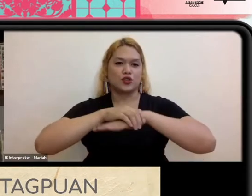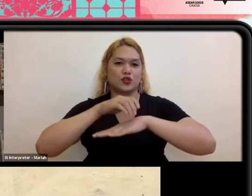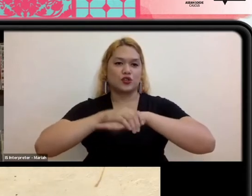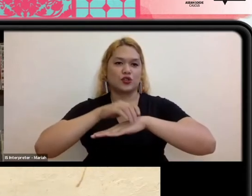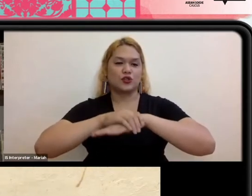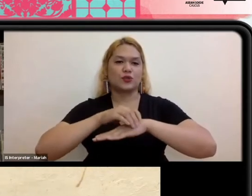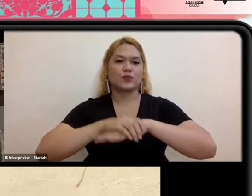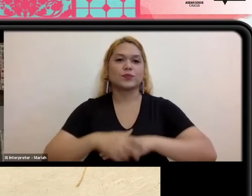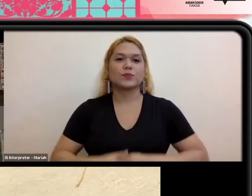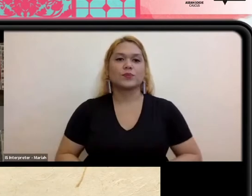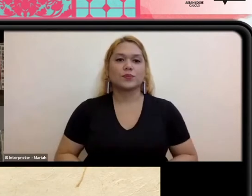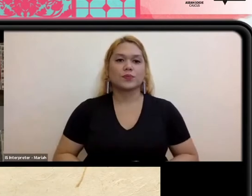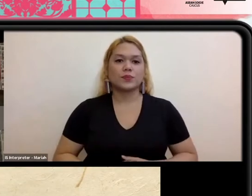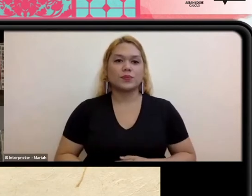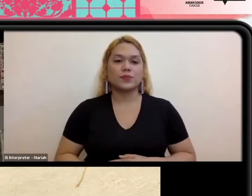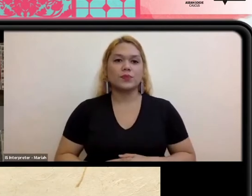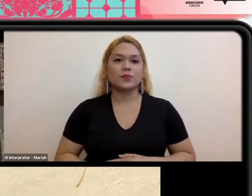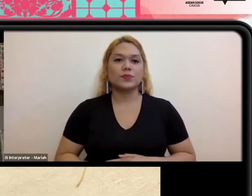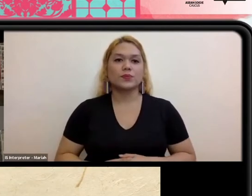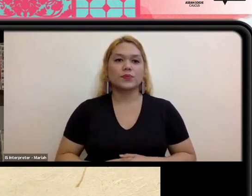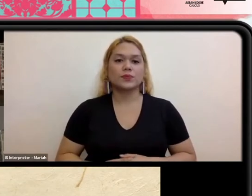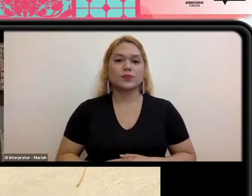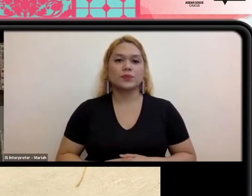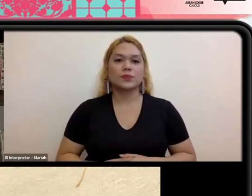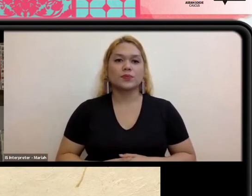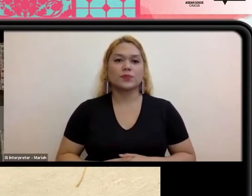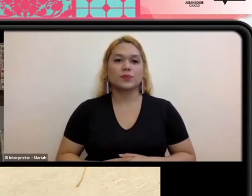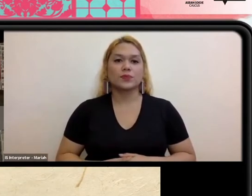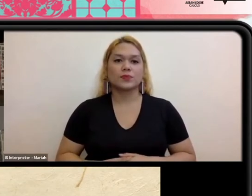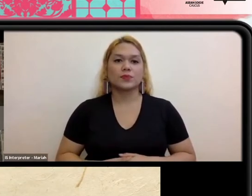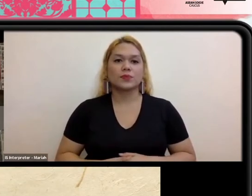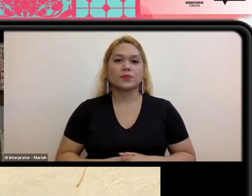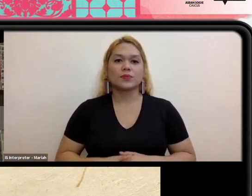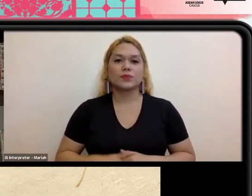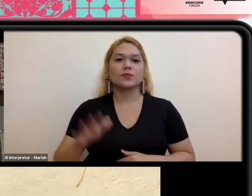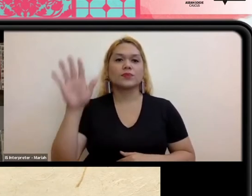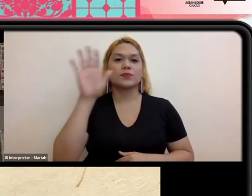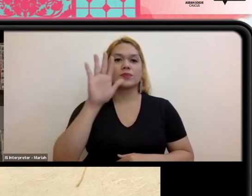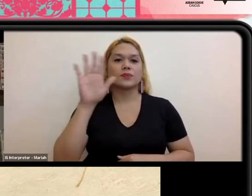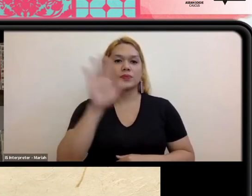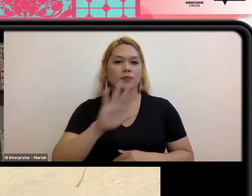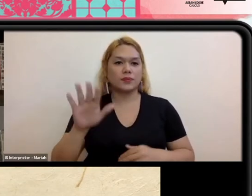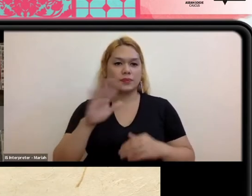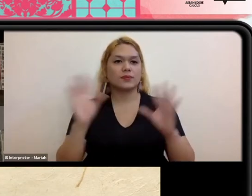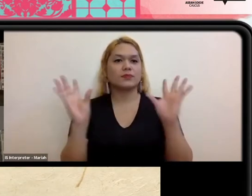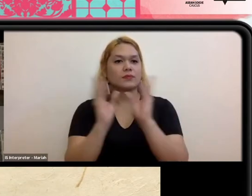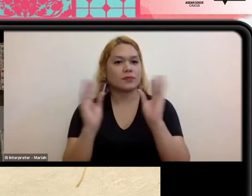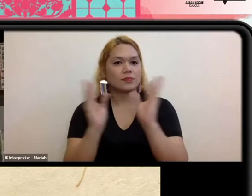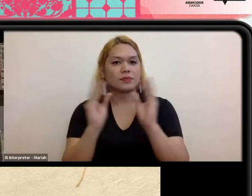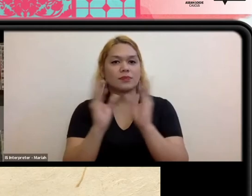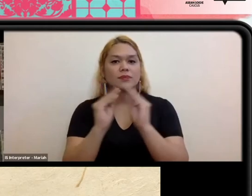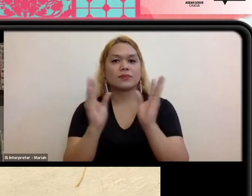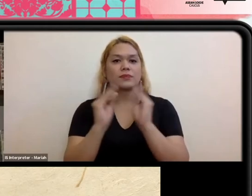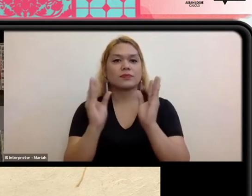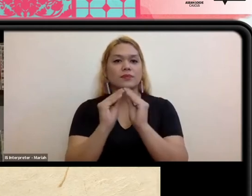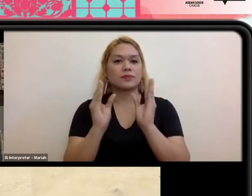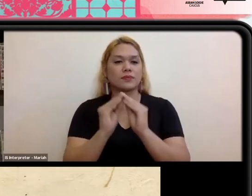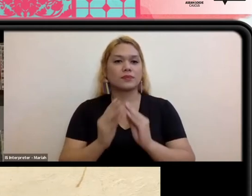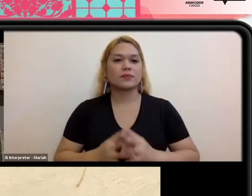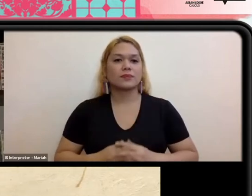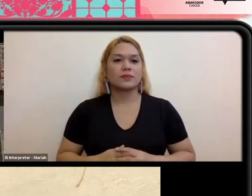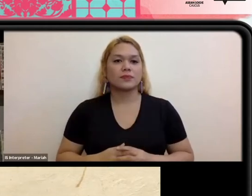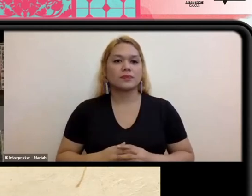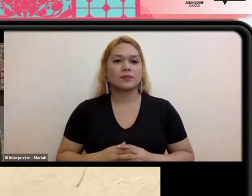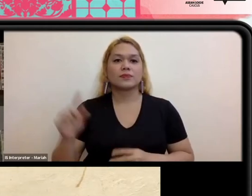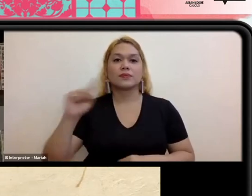Sa dating tagpuan. Sa umpisa kasi, 40 lang ang usapan. Pagkatapos